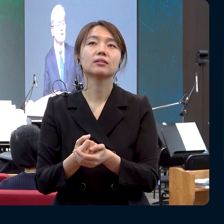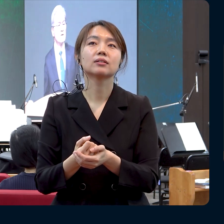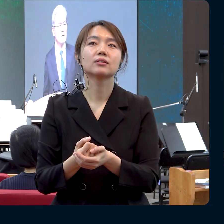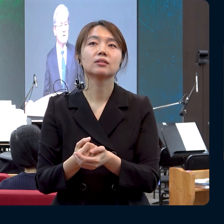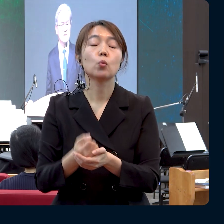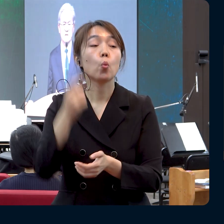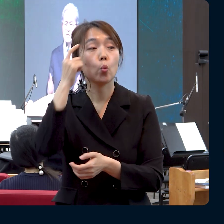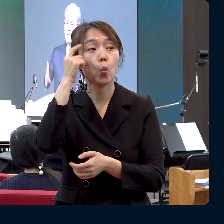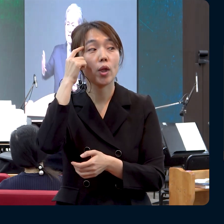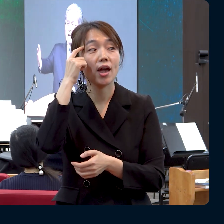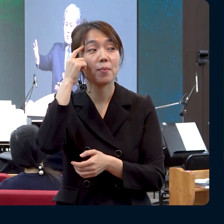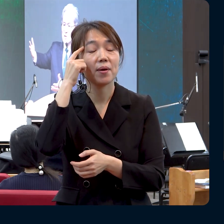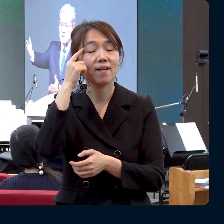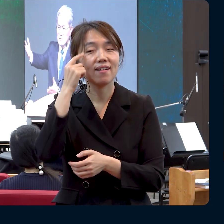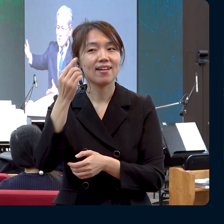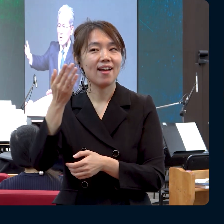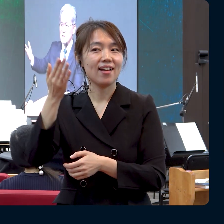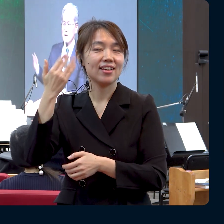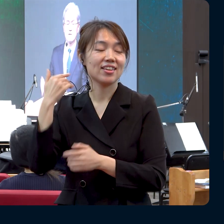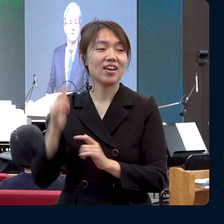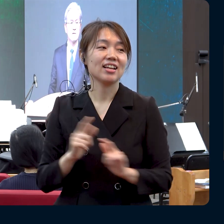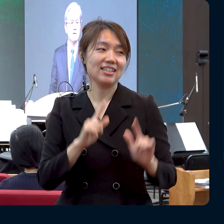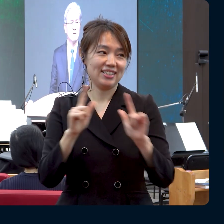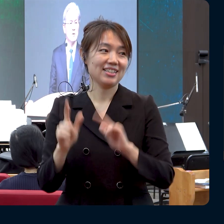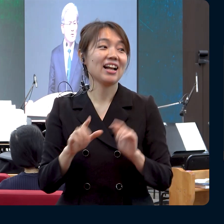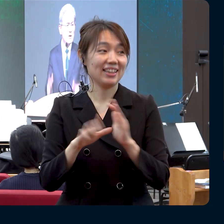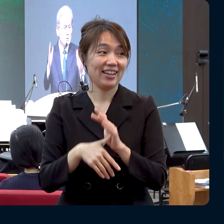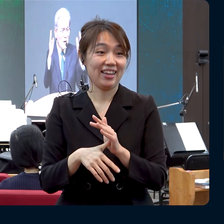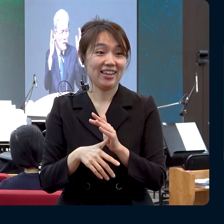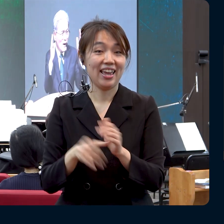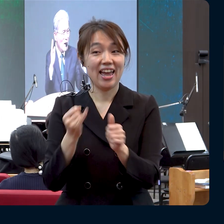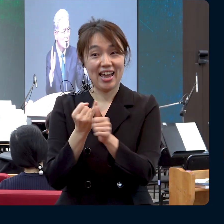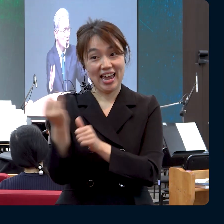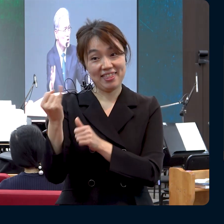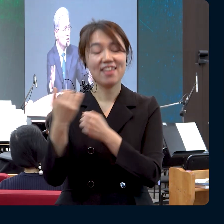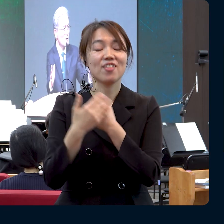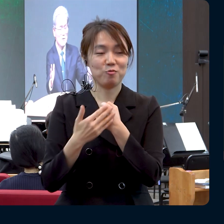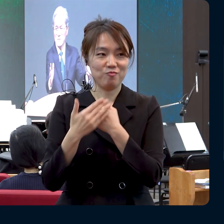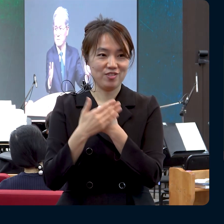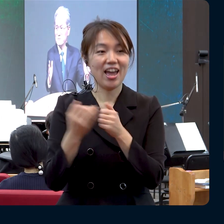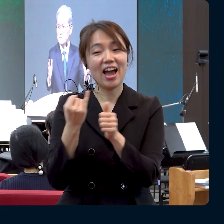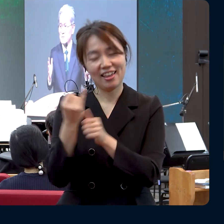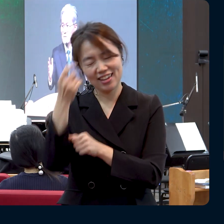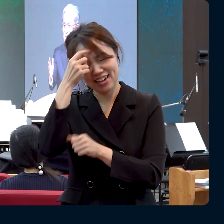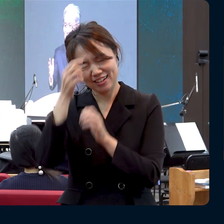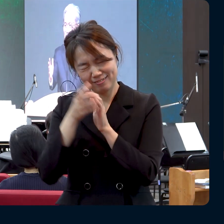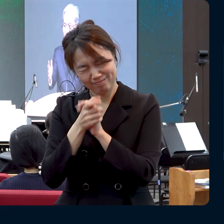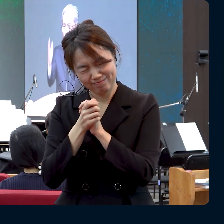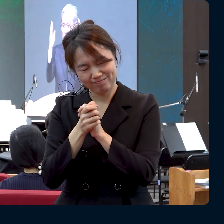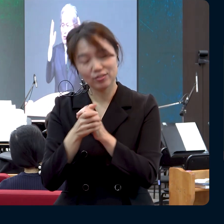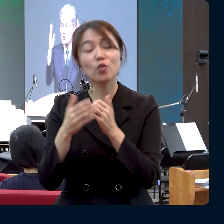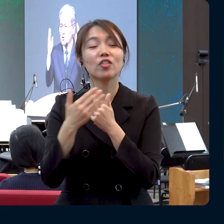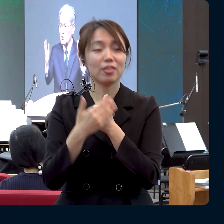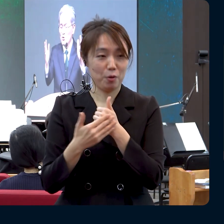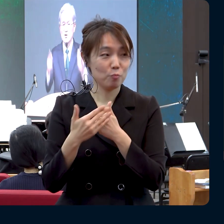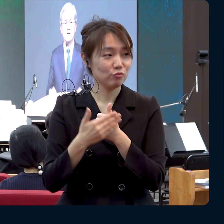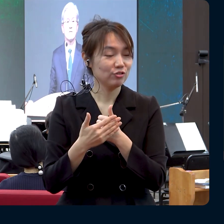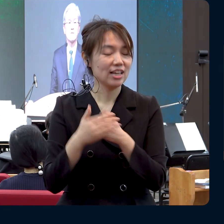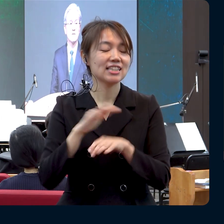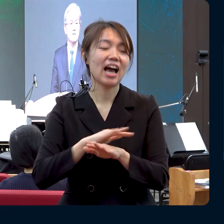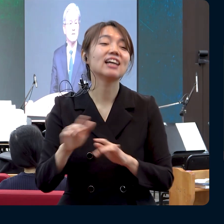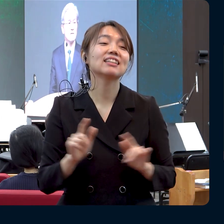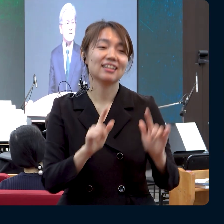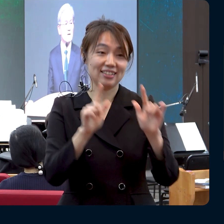왜냐면 지난날 살아온 일이 있거든, 자기가. 그런데 그때 아내가 지켰잖아요. 기도하면서